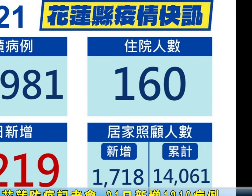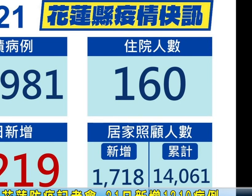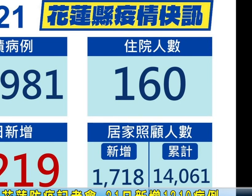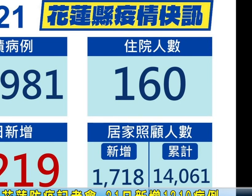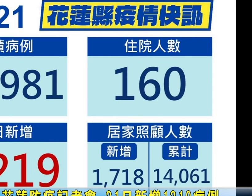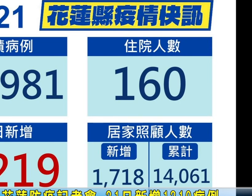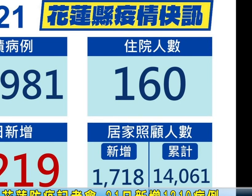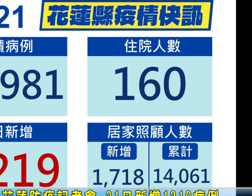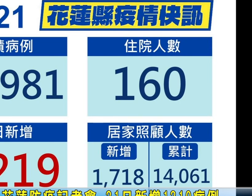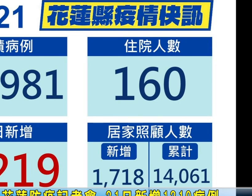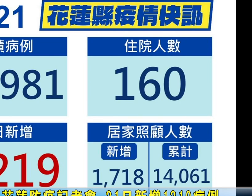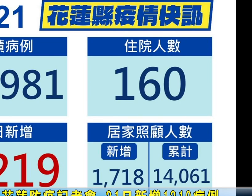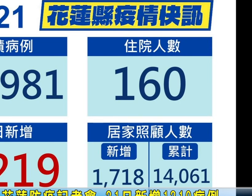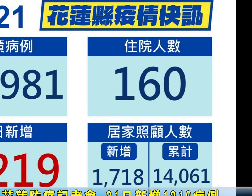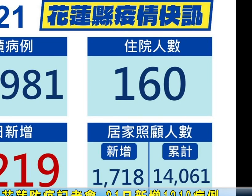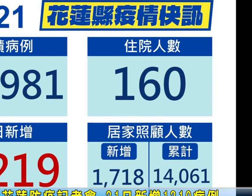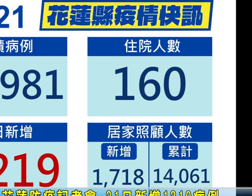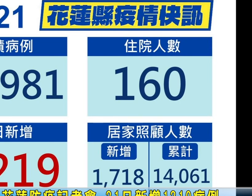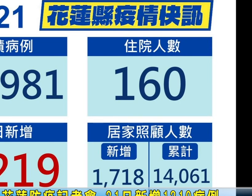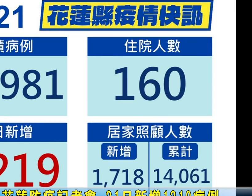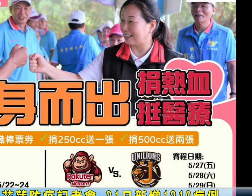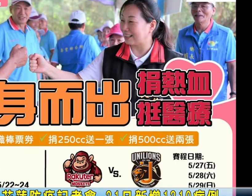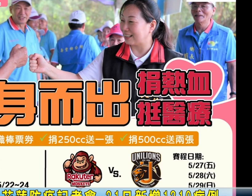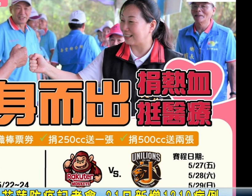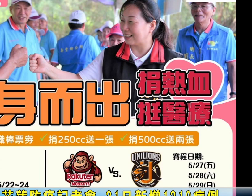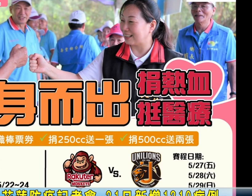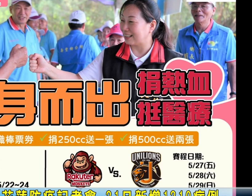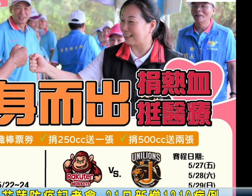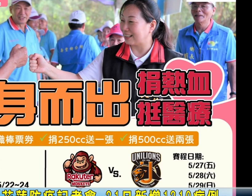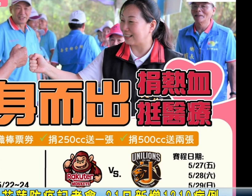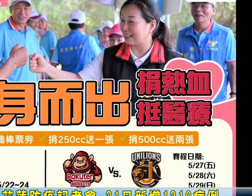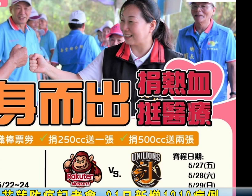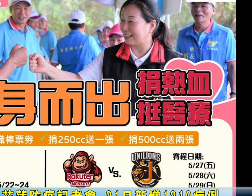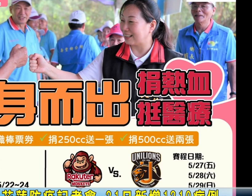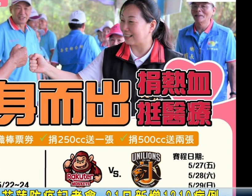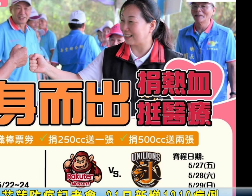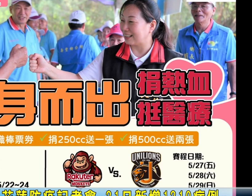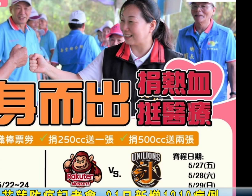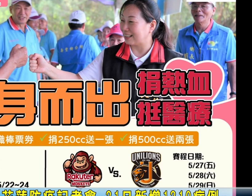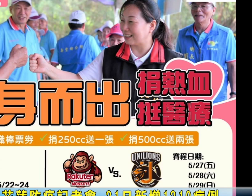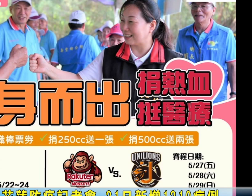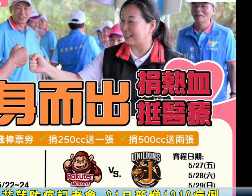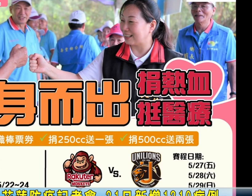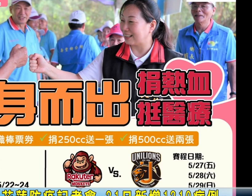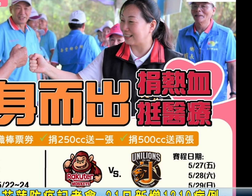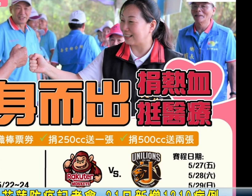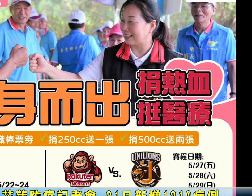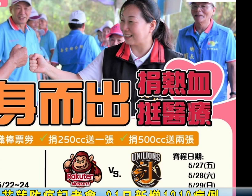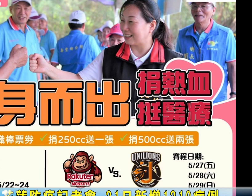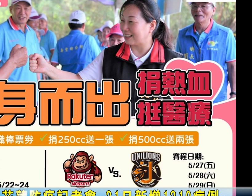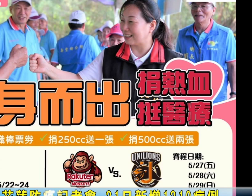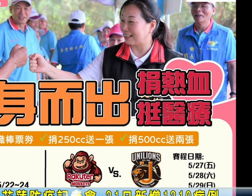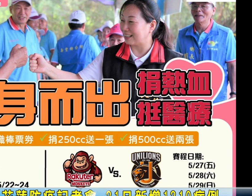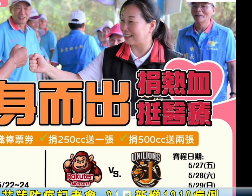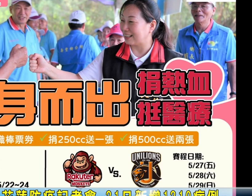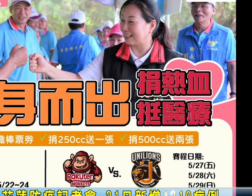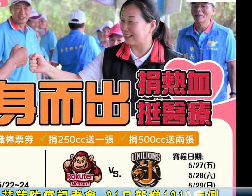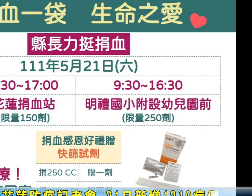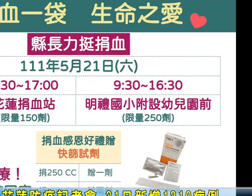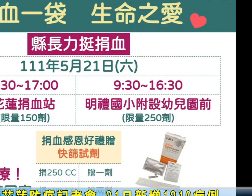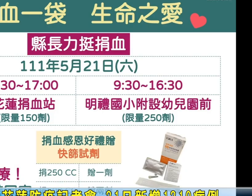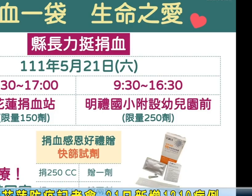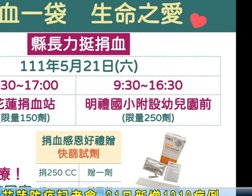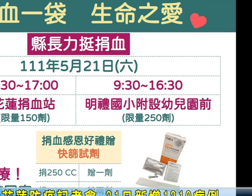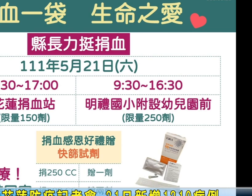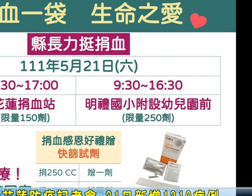示，花莲目前的血库存量不足，希望大家能够一起捐血，捐血还能够看球赛，呼吁民众能够多捐